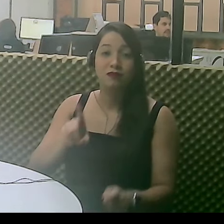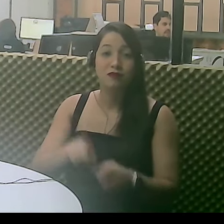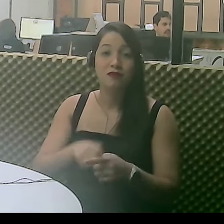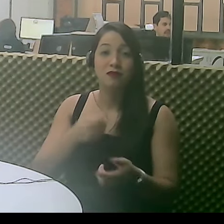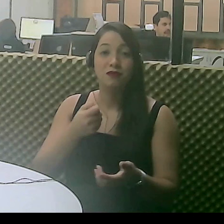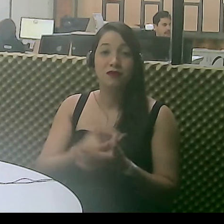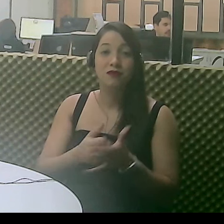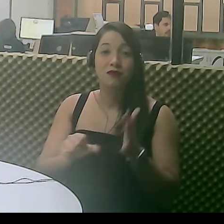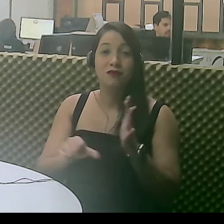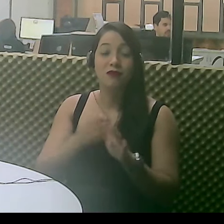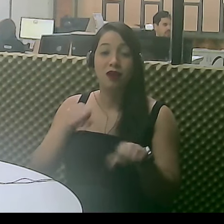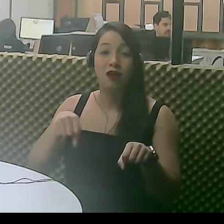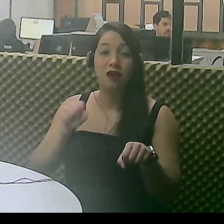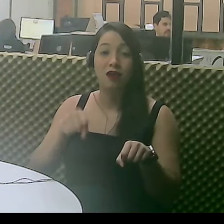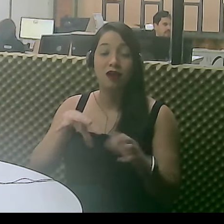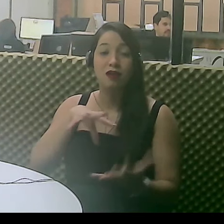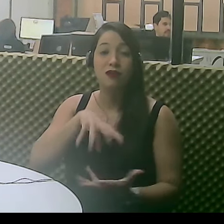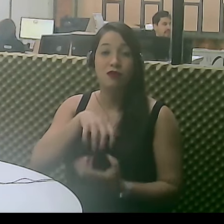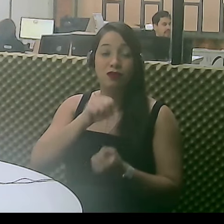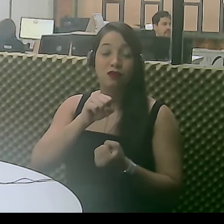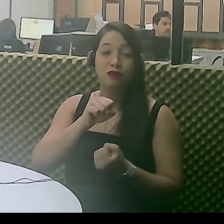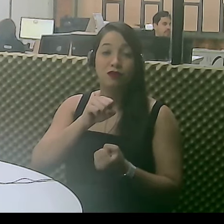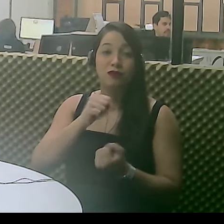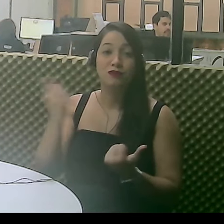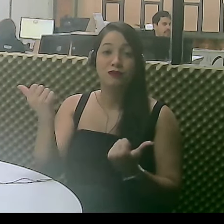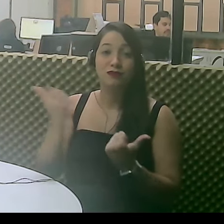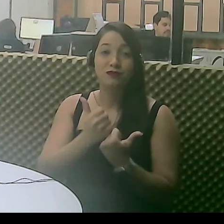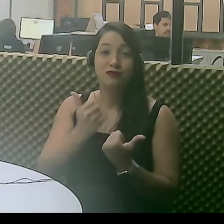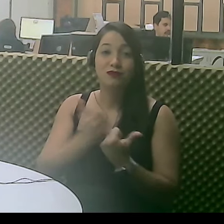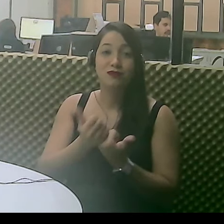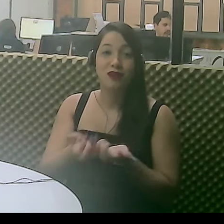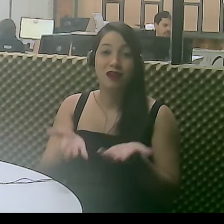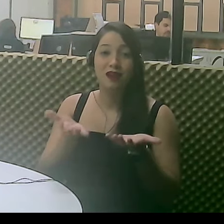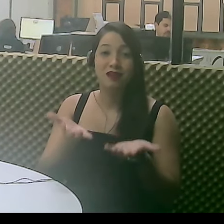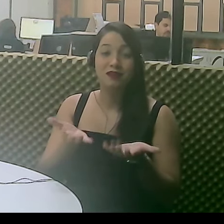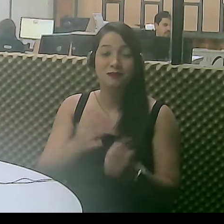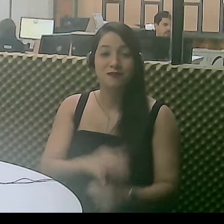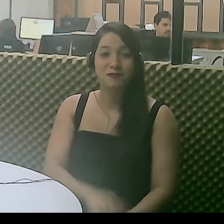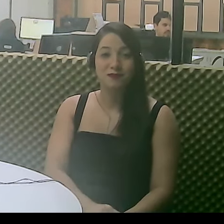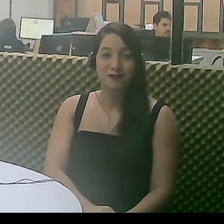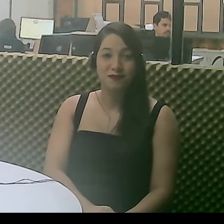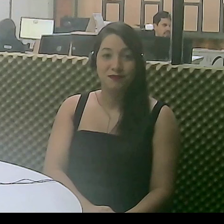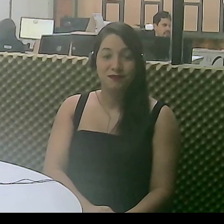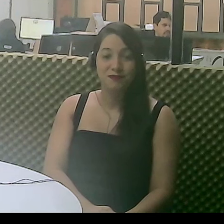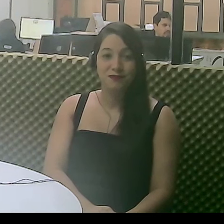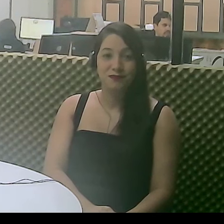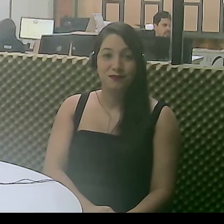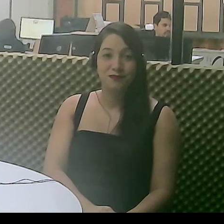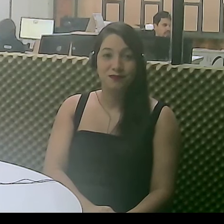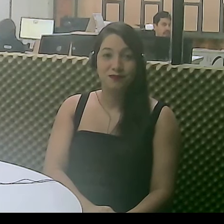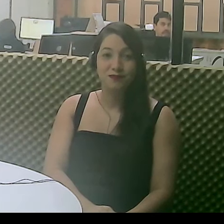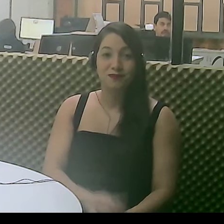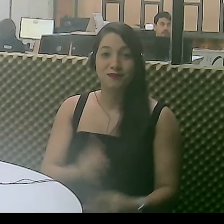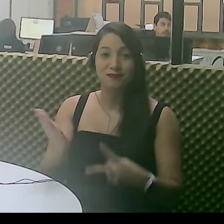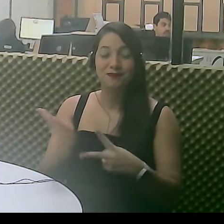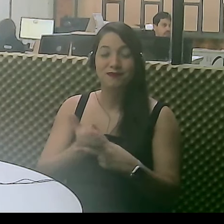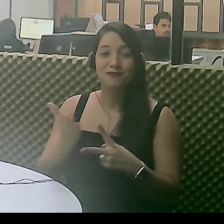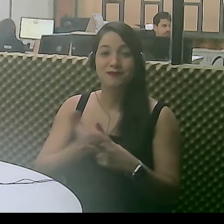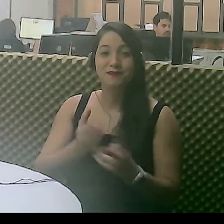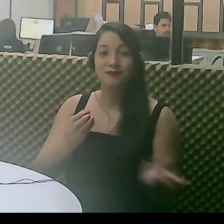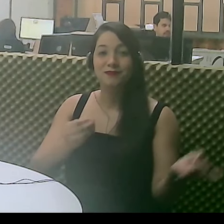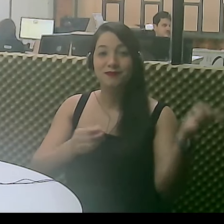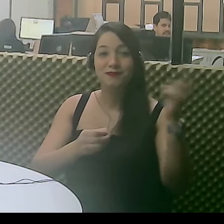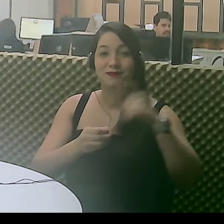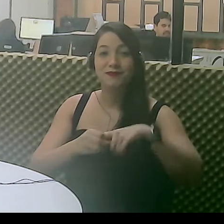dos primeiros veículos sustentáveis para substituir a frota leve vamos agora a um breve